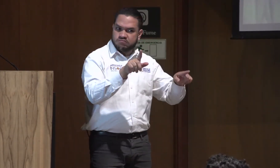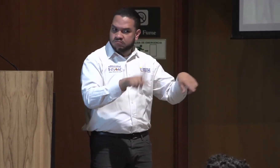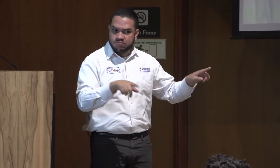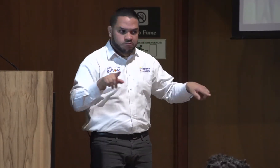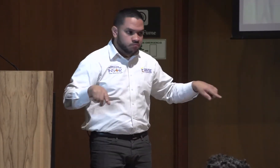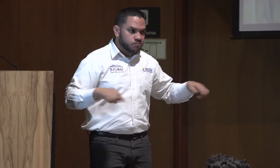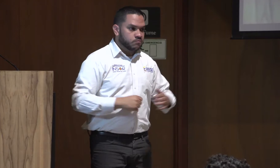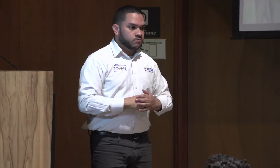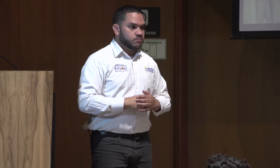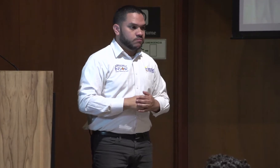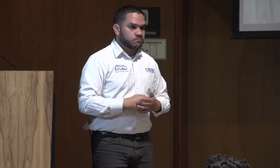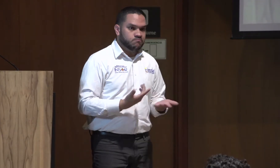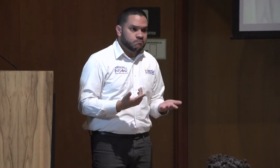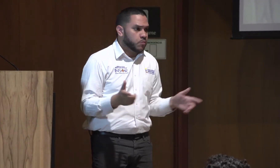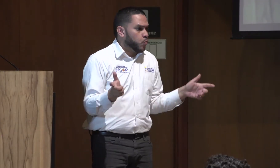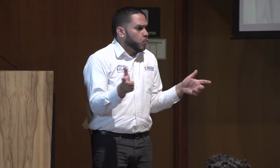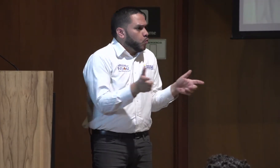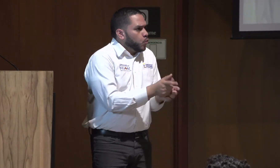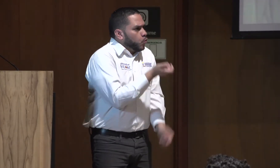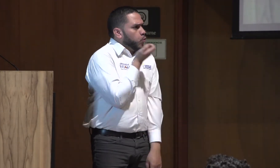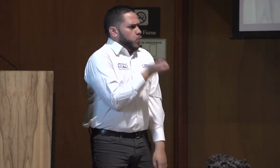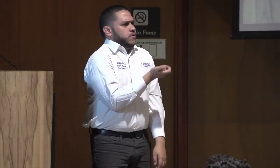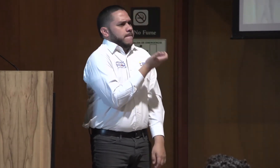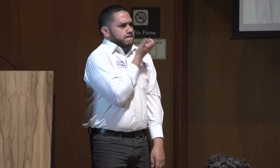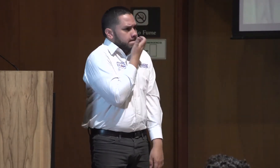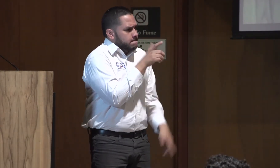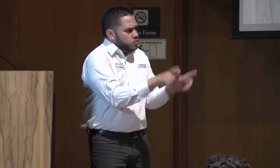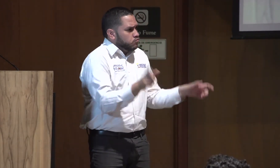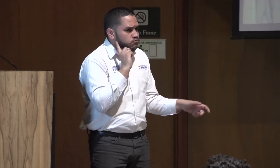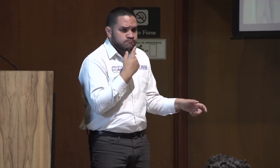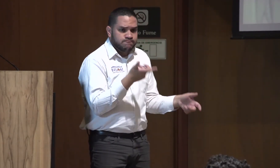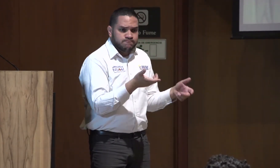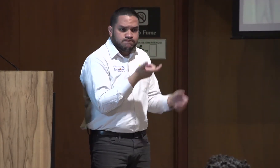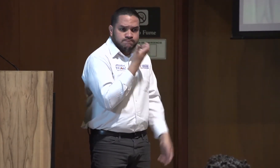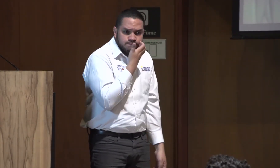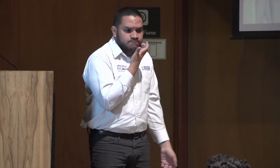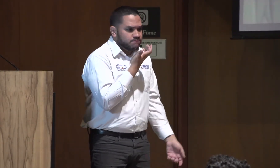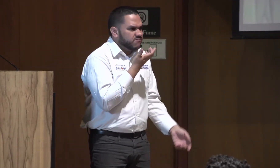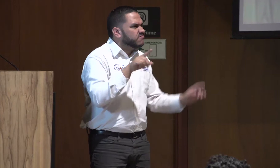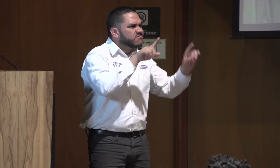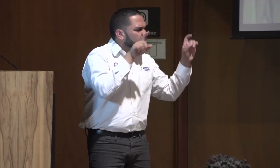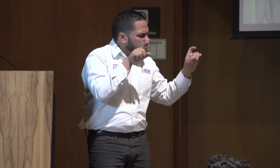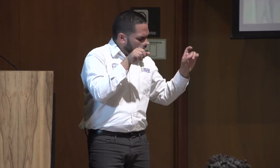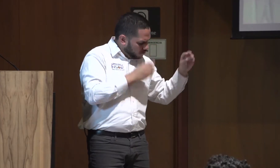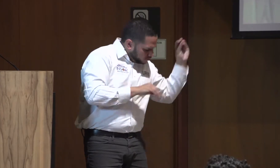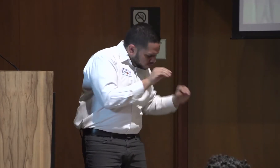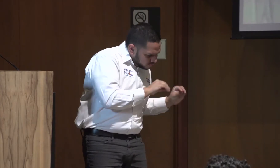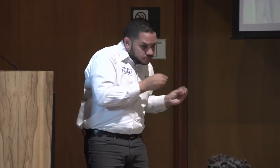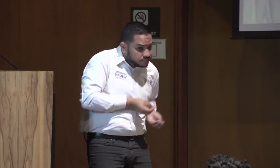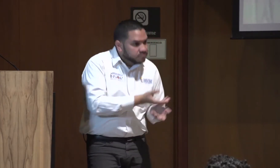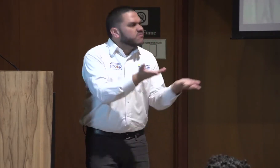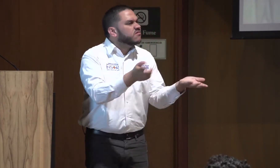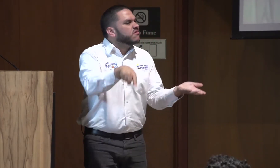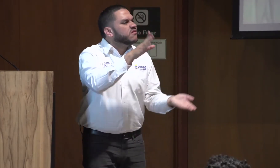estén más personas sordas, sabiendo que esto es una cosa para ellos. Es